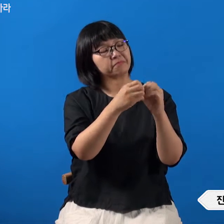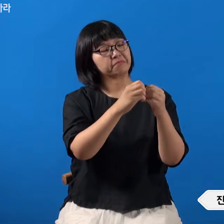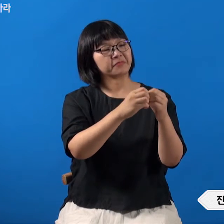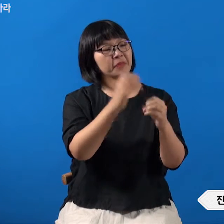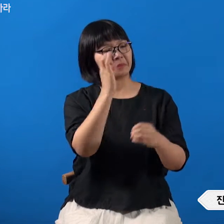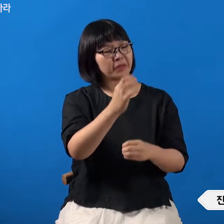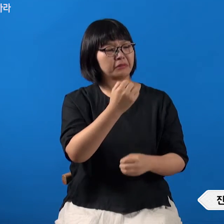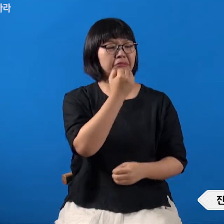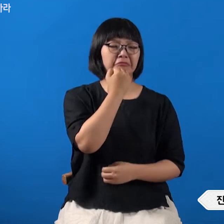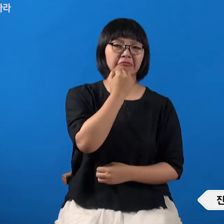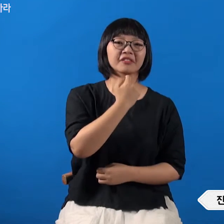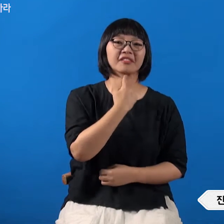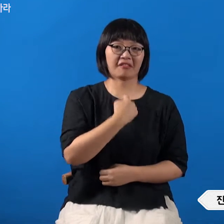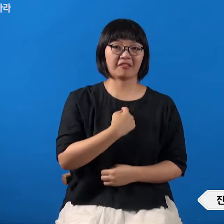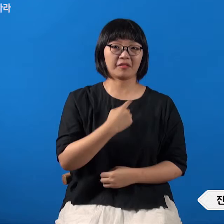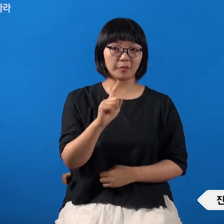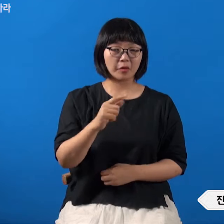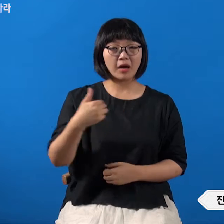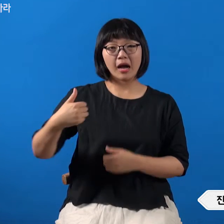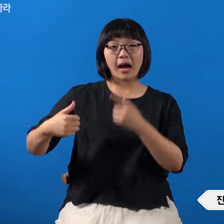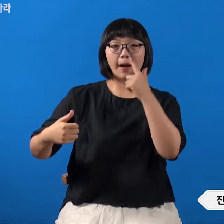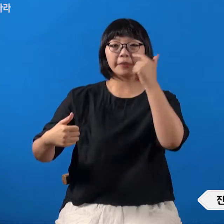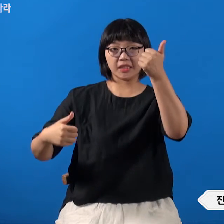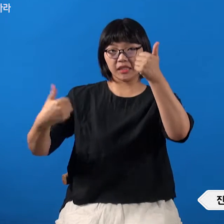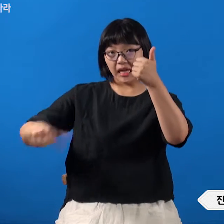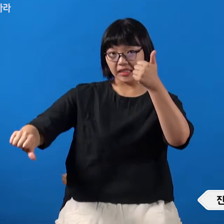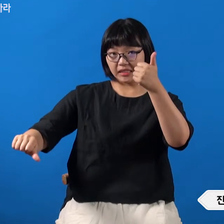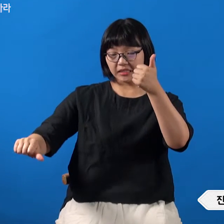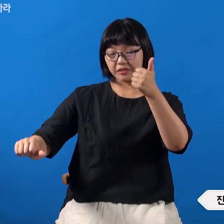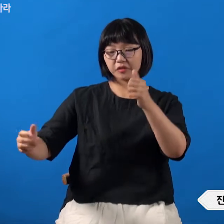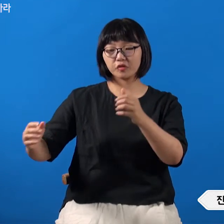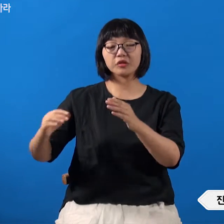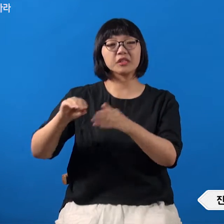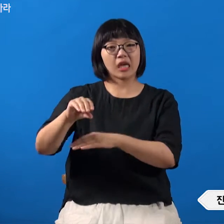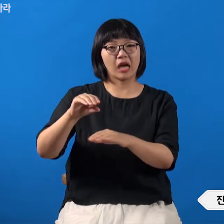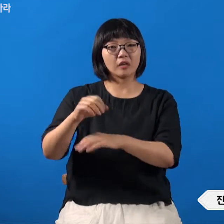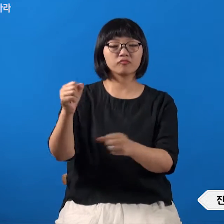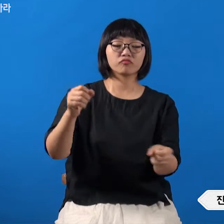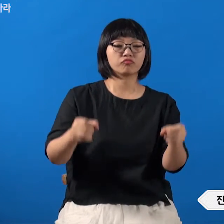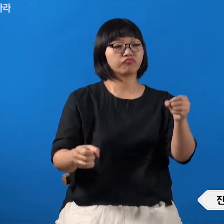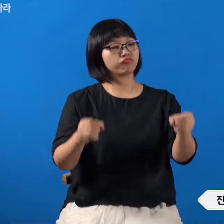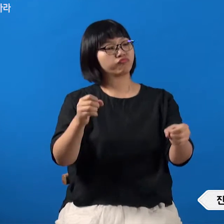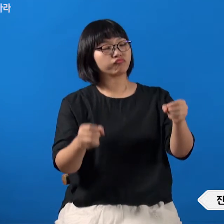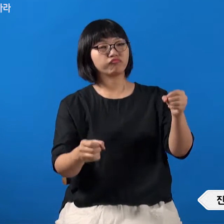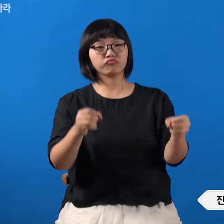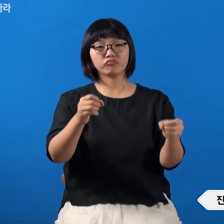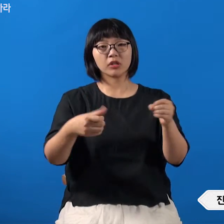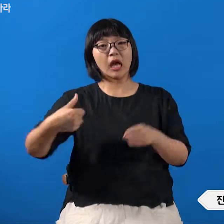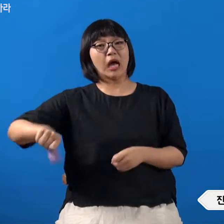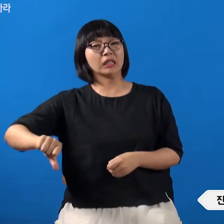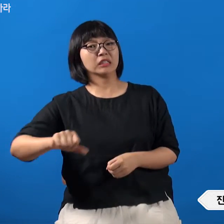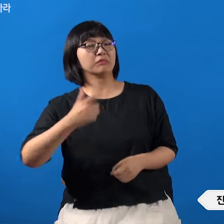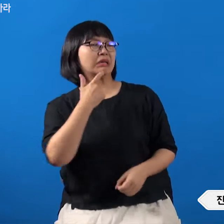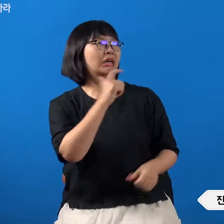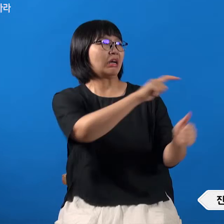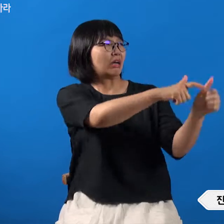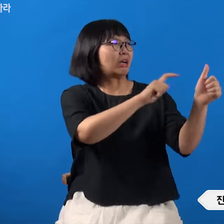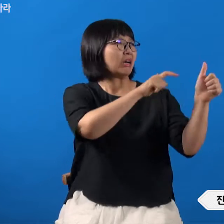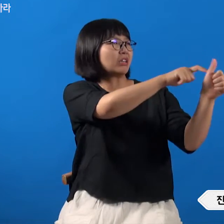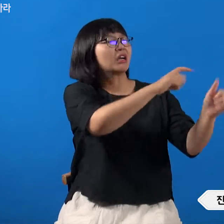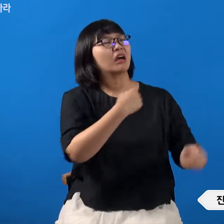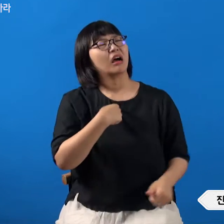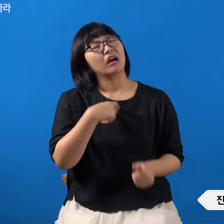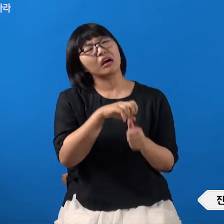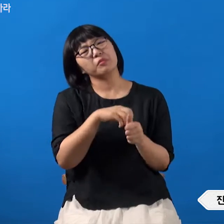함께 운전을 하고 가다가 나이가 어린 아들이 감자튀김이 먹고 싶다고 이야기합니다. 그래서